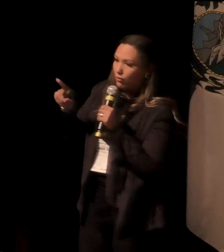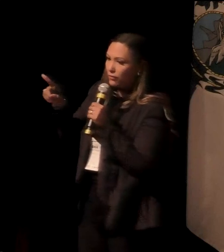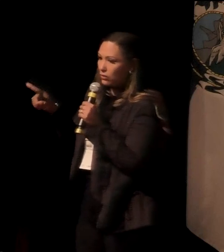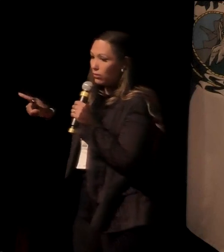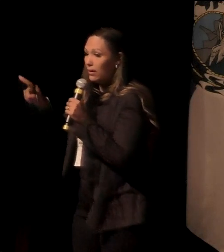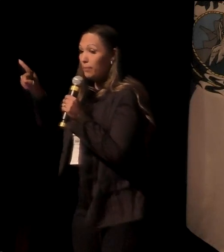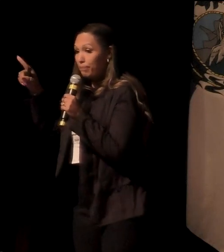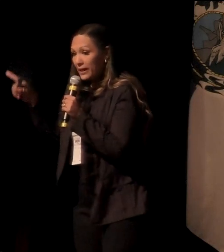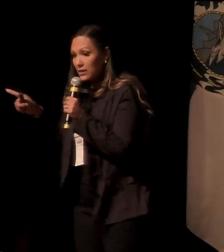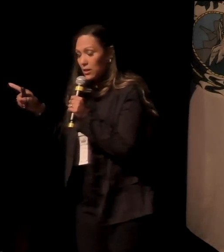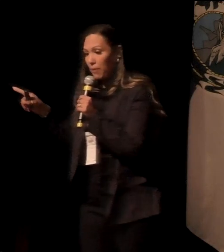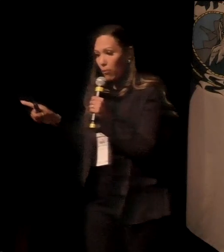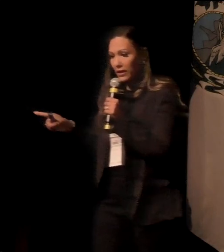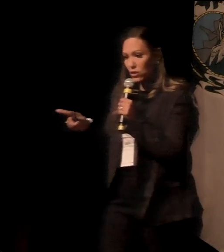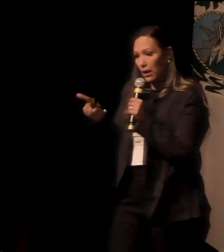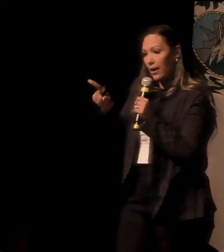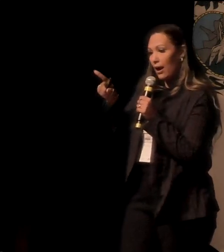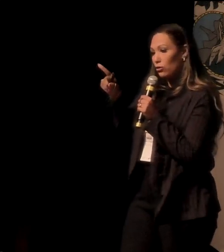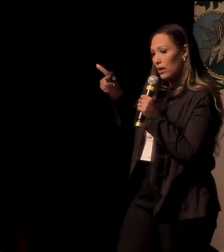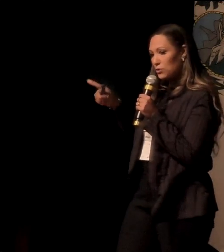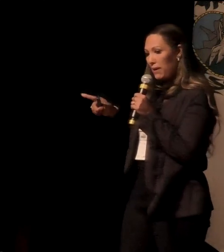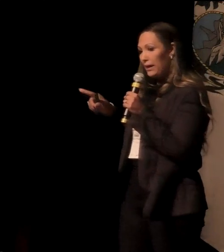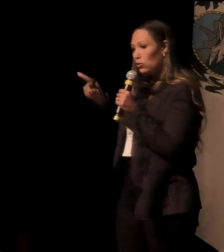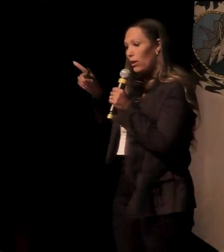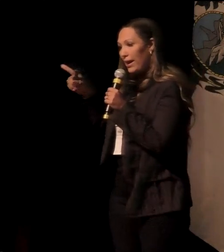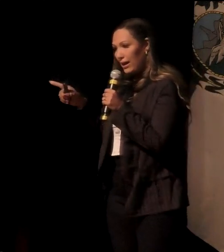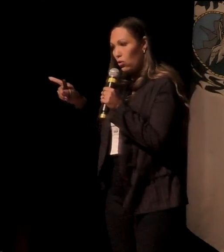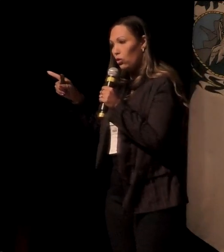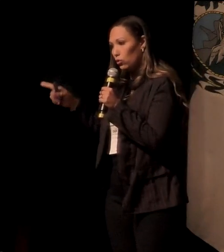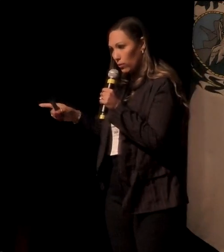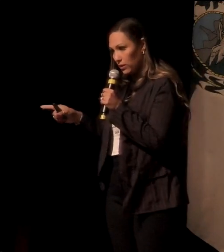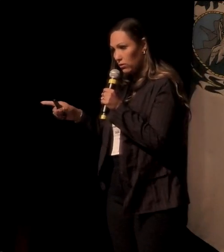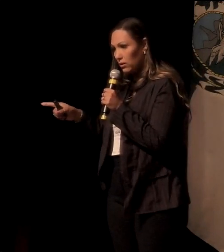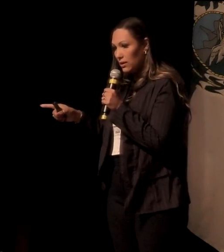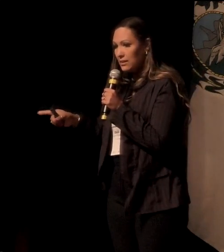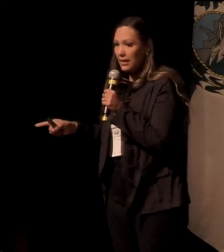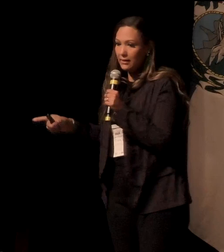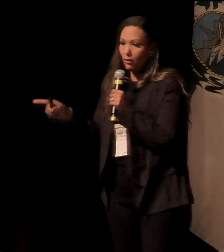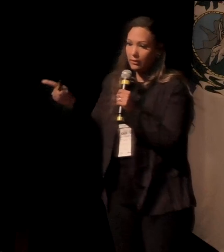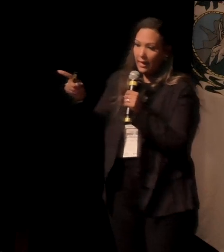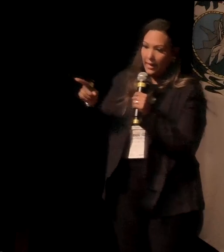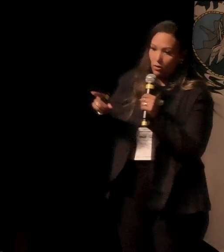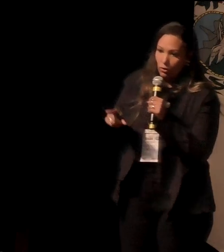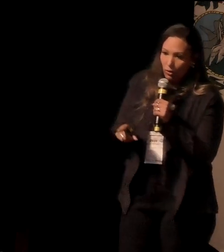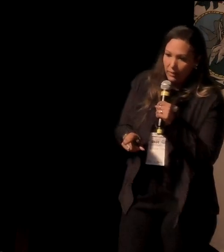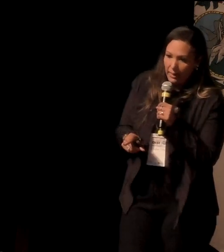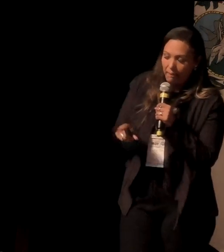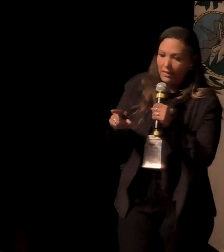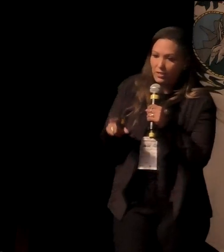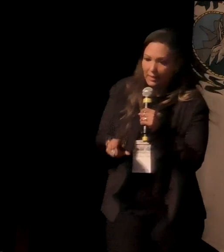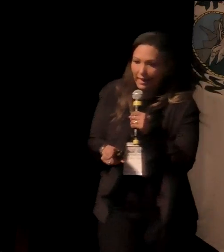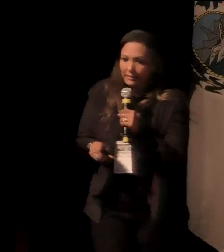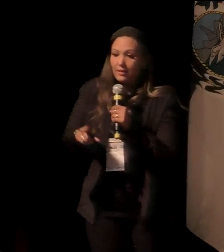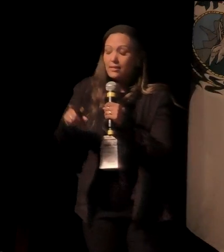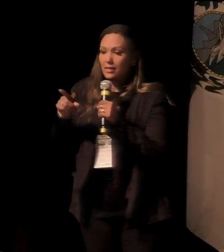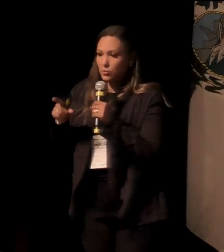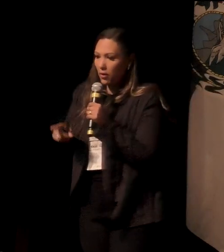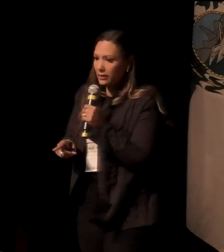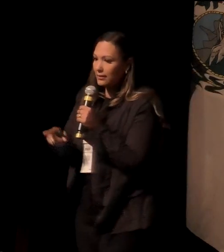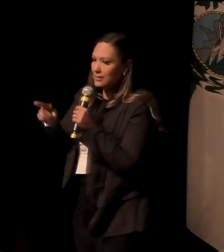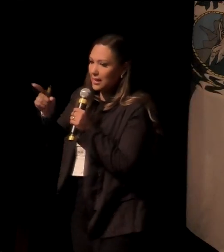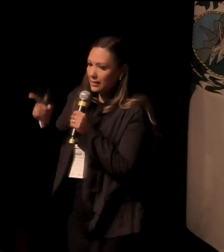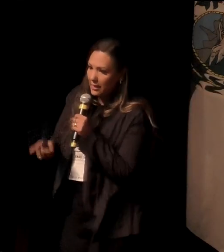desenvolvido principalmente no aspecto econômico se ele não tem a economia partilhada